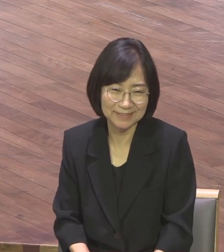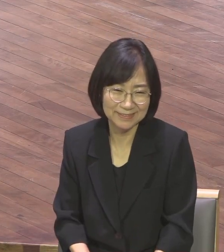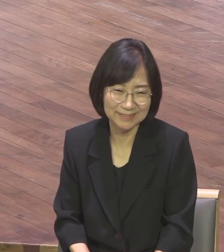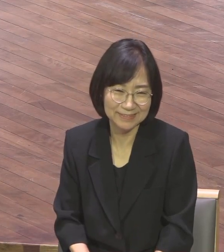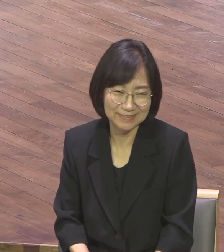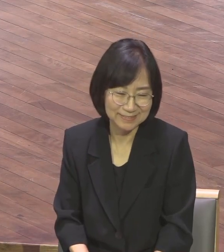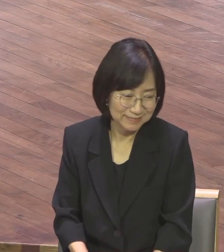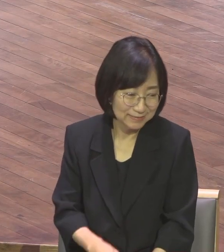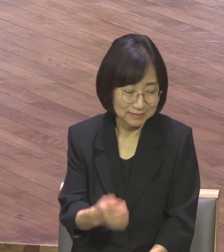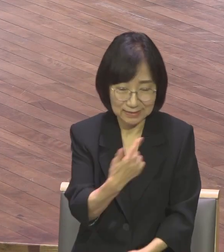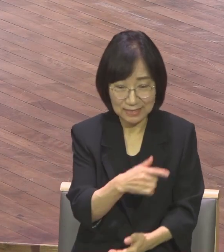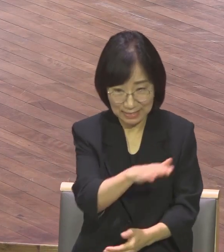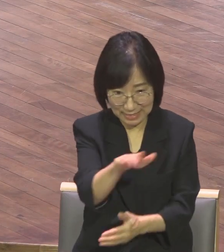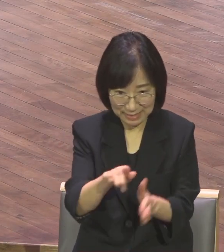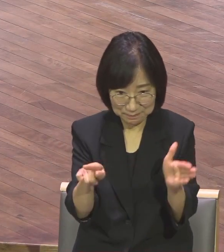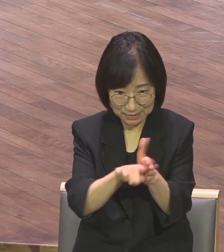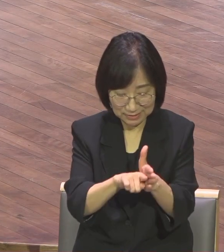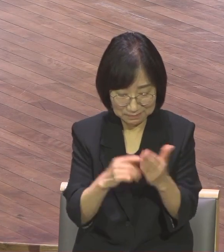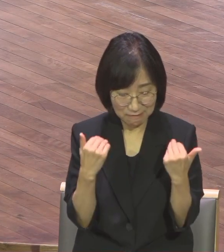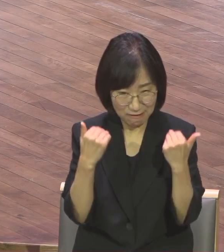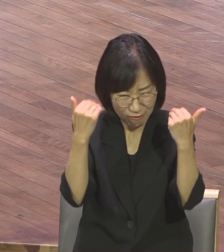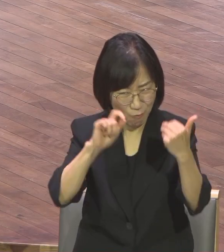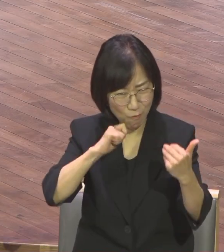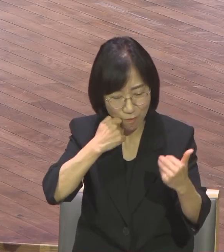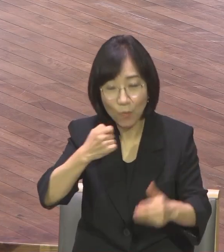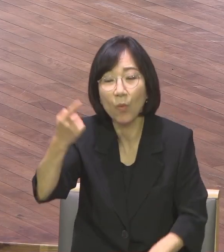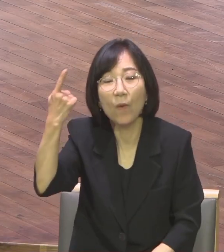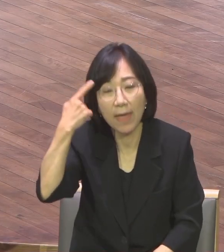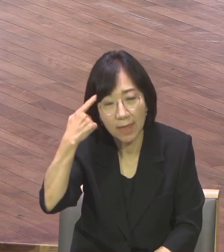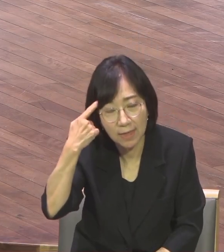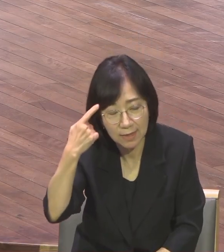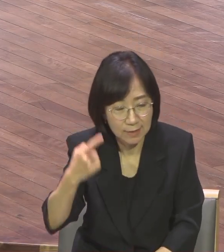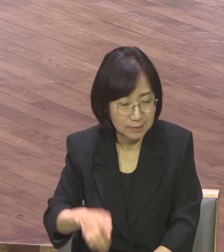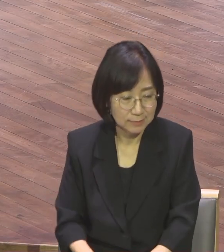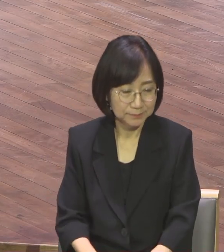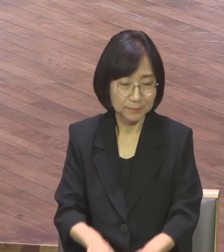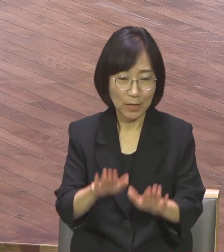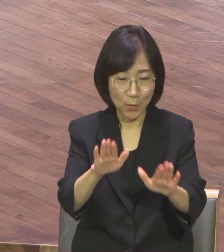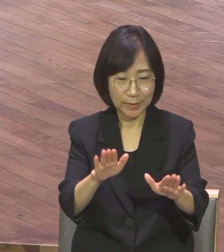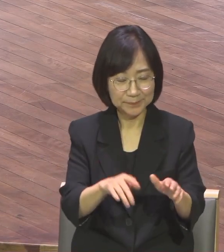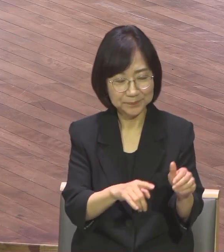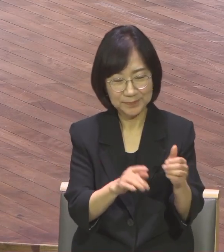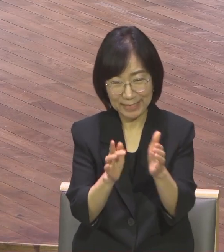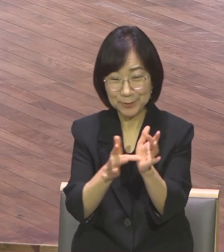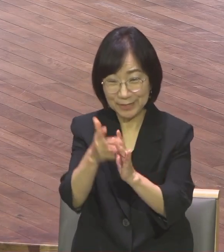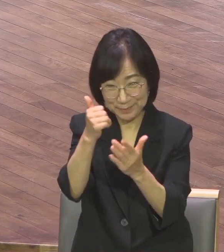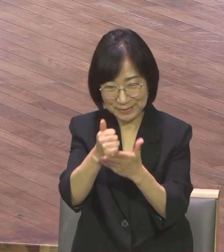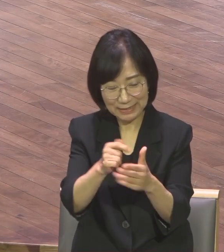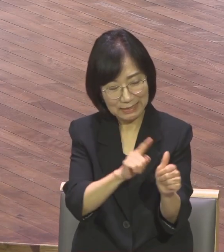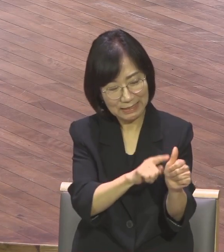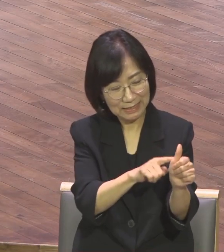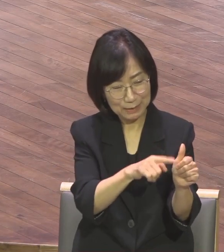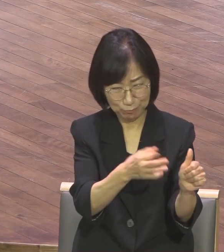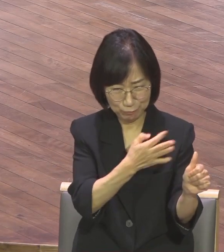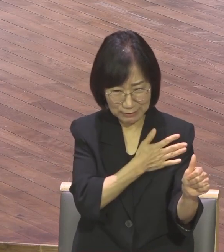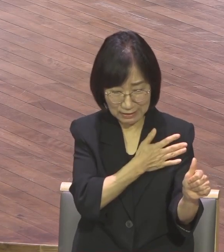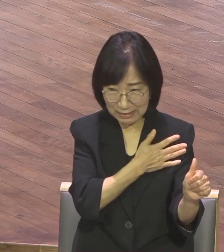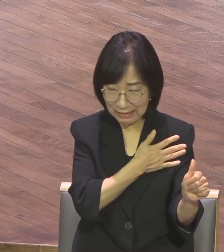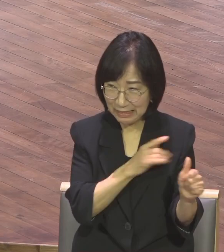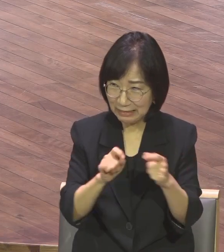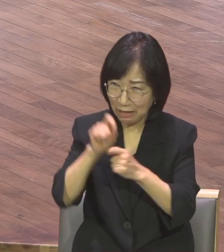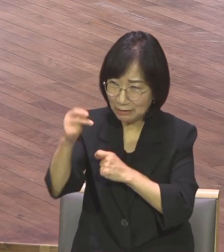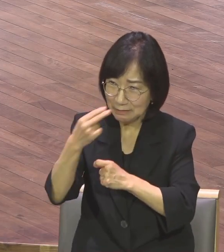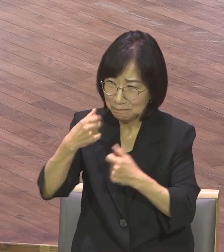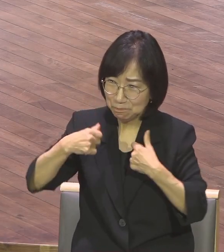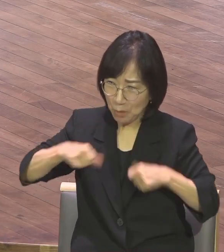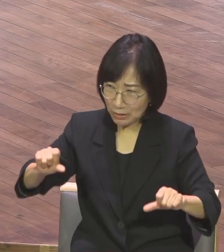왜 믿음이 자라지 못하느냐? 23절 이에 보면요, 예수님은 부자 청년이 떠나간 후에 제자들에게 재물이 있는